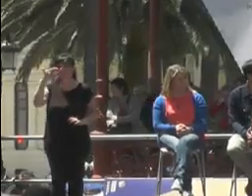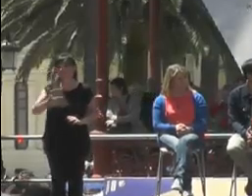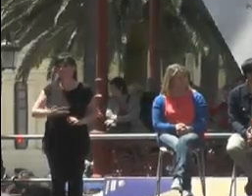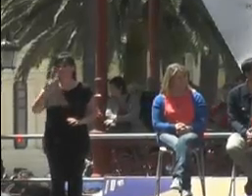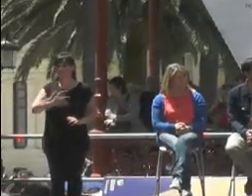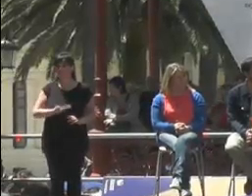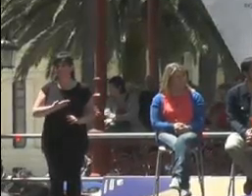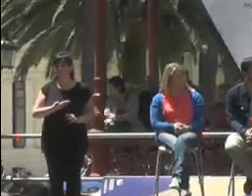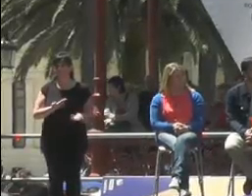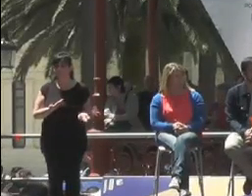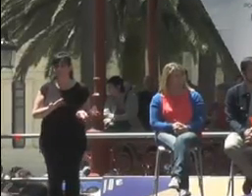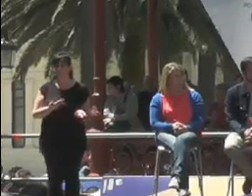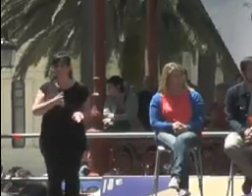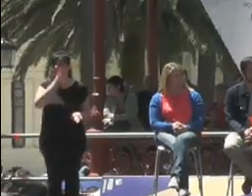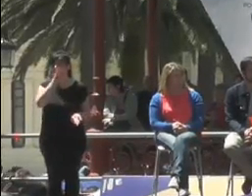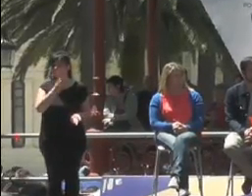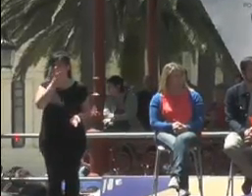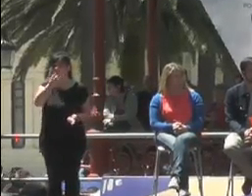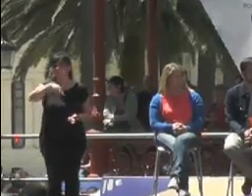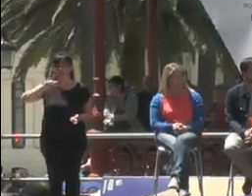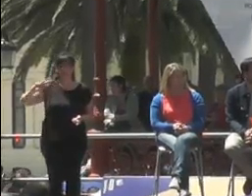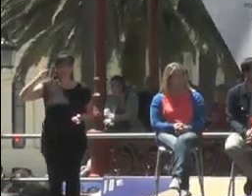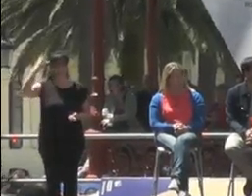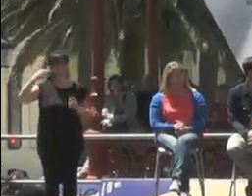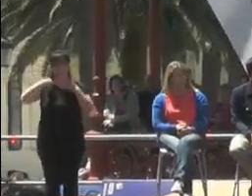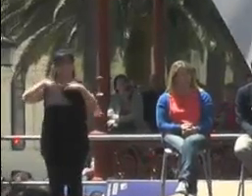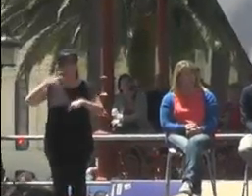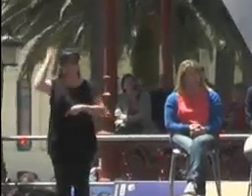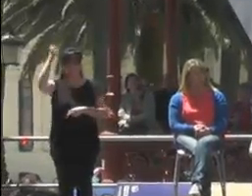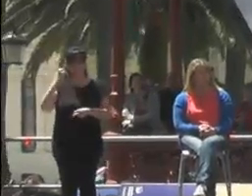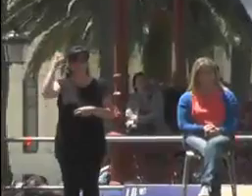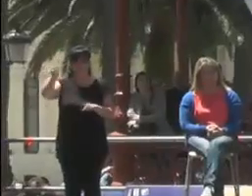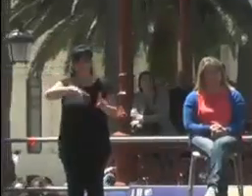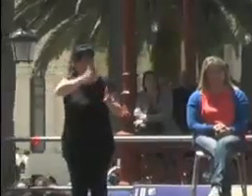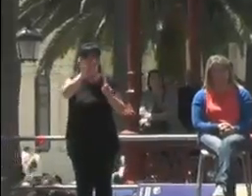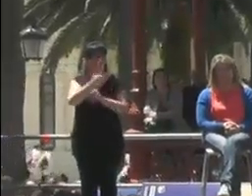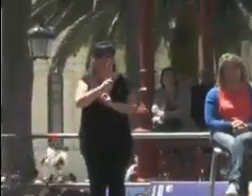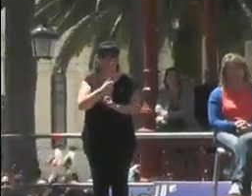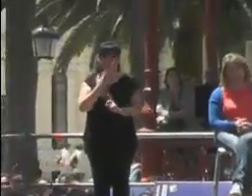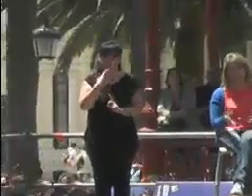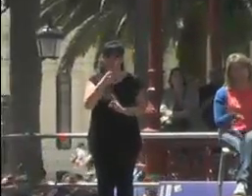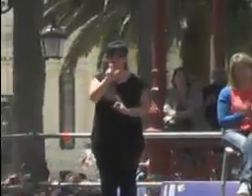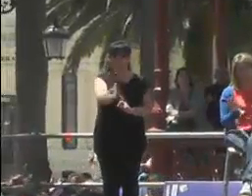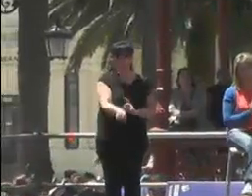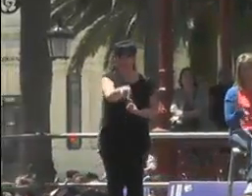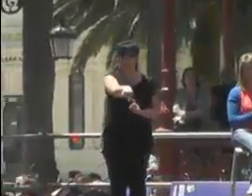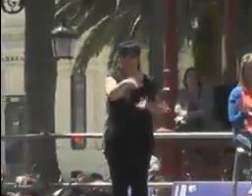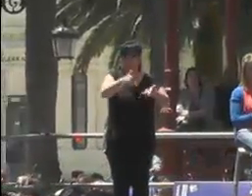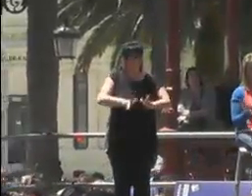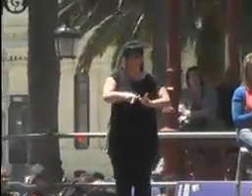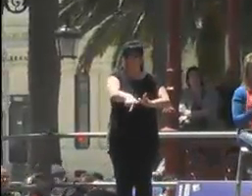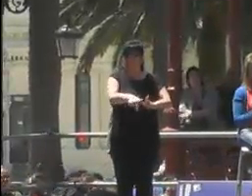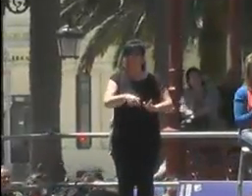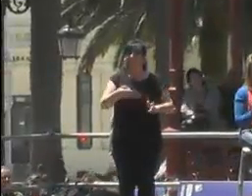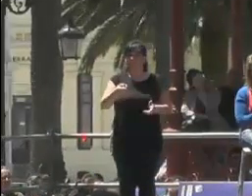fundamental que consigamos o terceiro diputado pola Coruña, Xaime Subiela, que está aí sentado, que é fundamental que consigamos